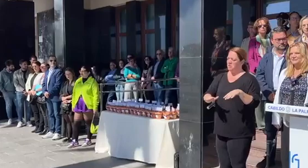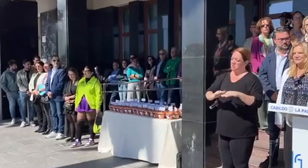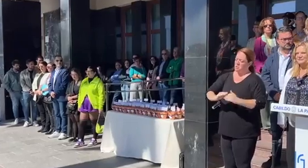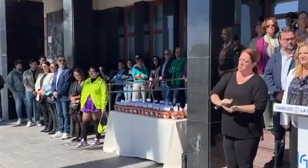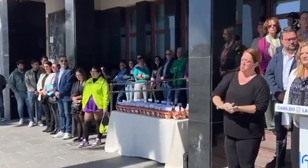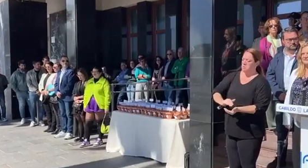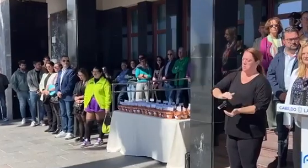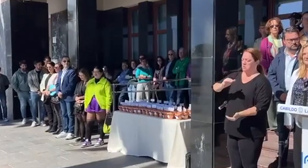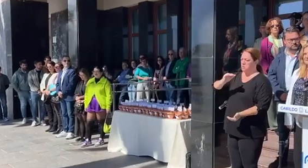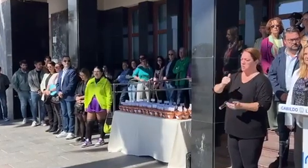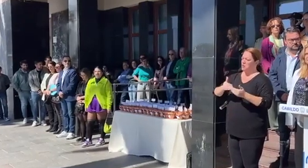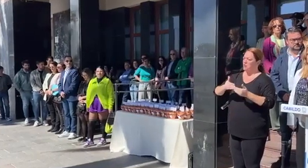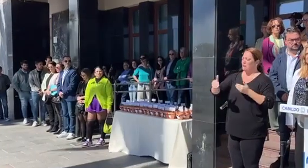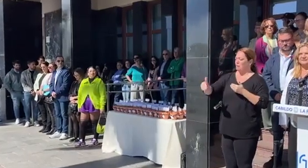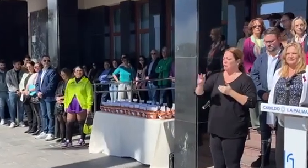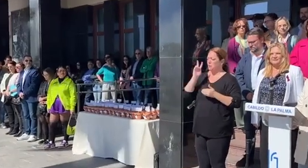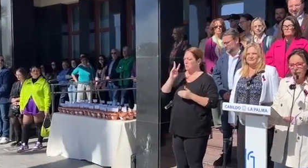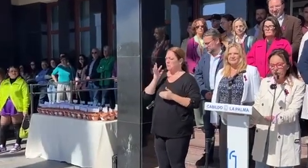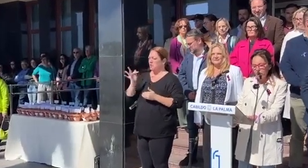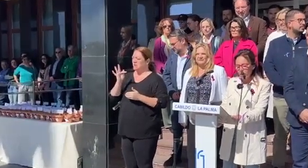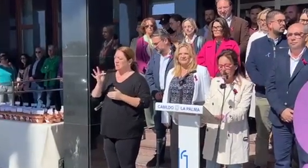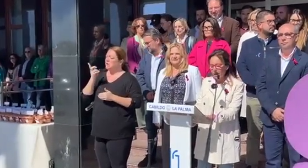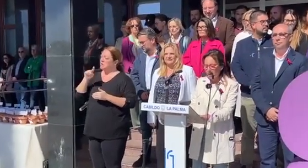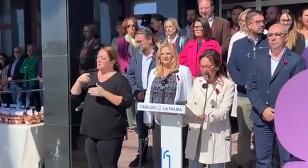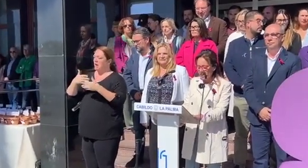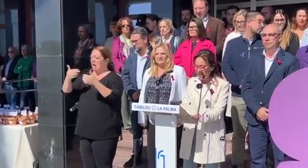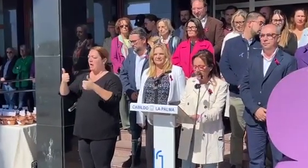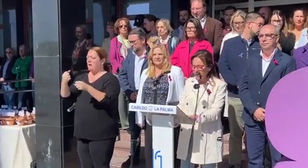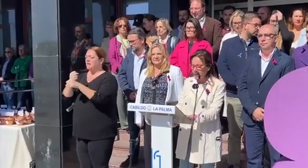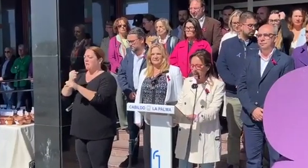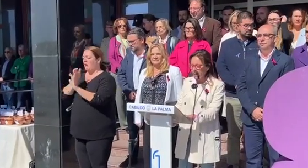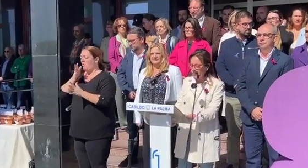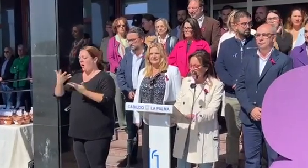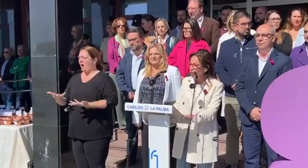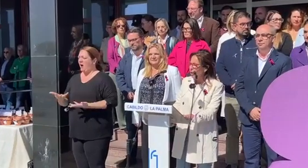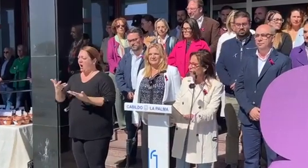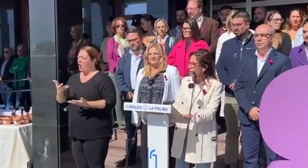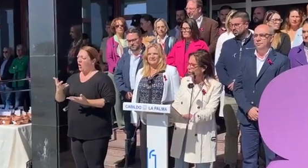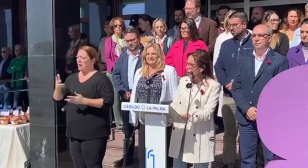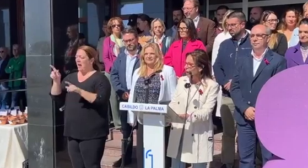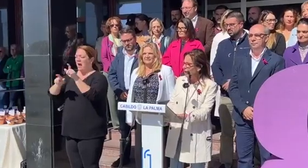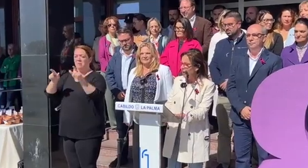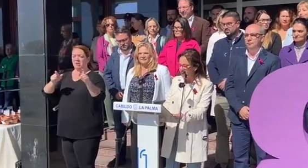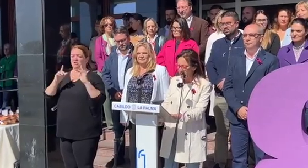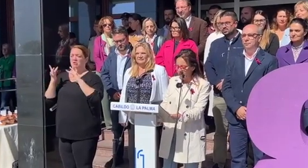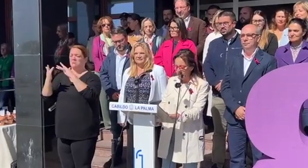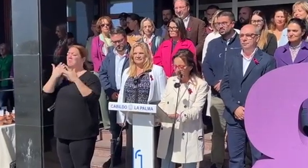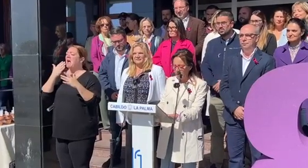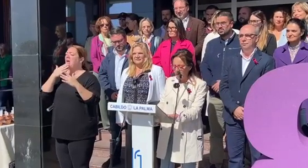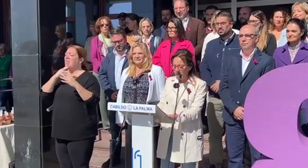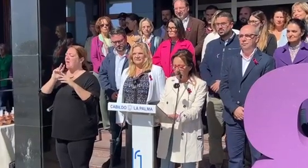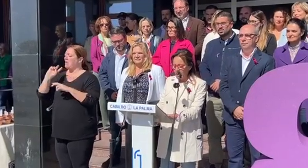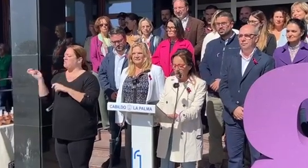fruto en el futuro, a la vez que trabajamos en el presente entre personas de todas las